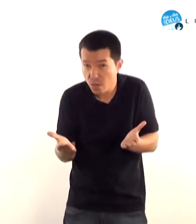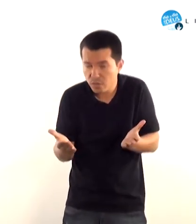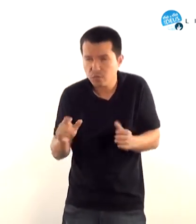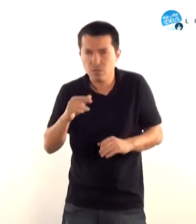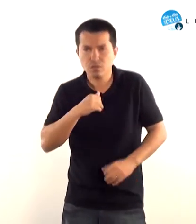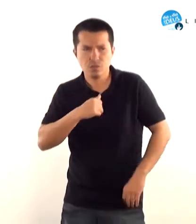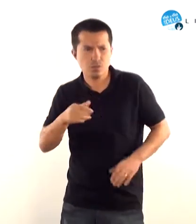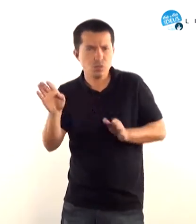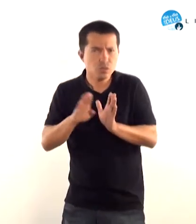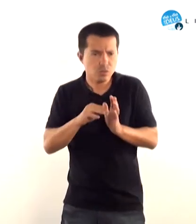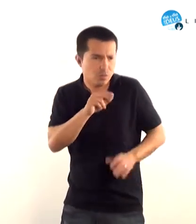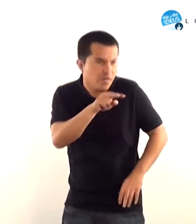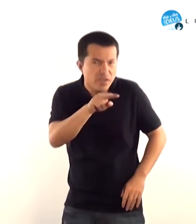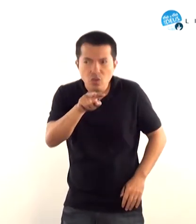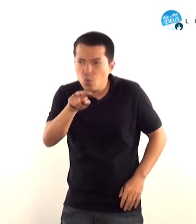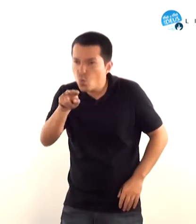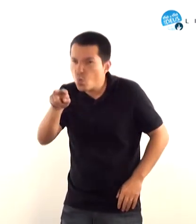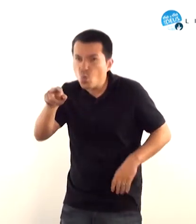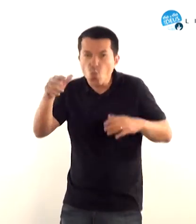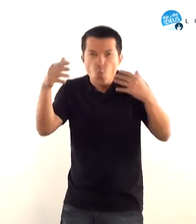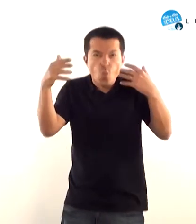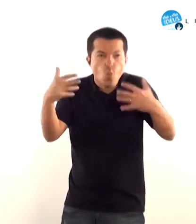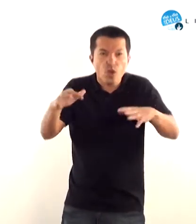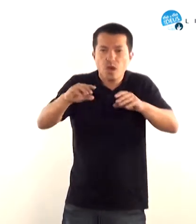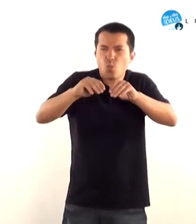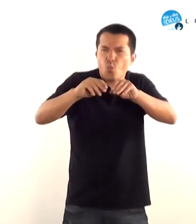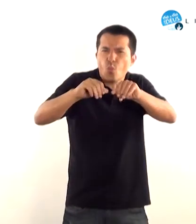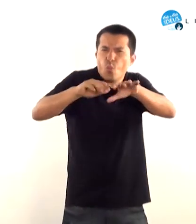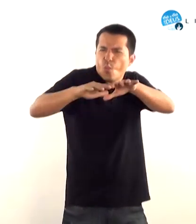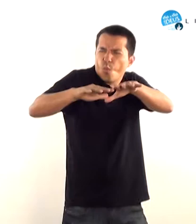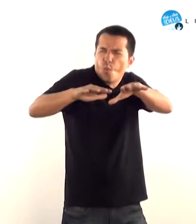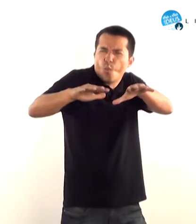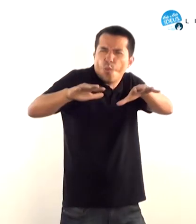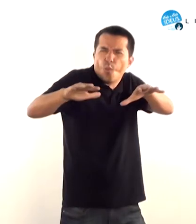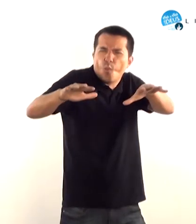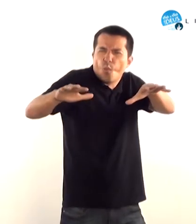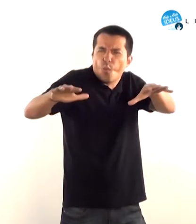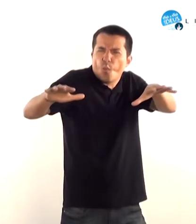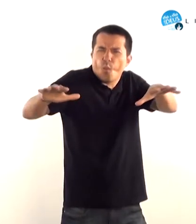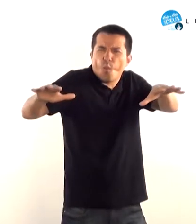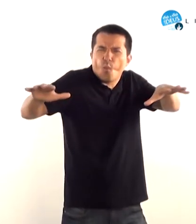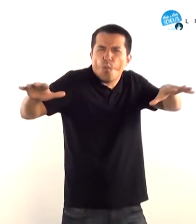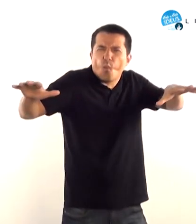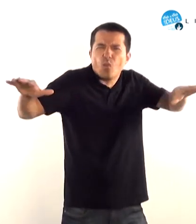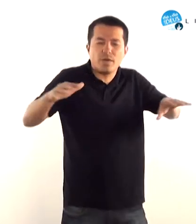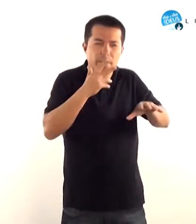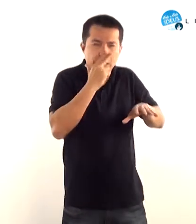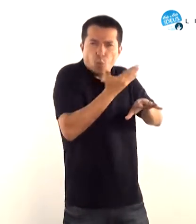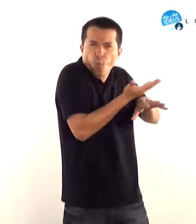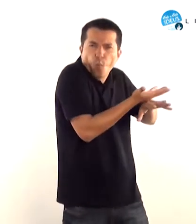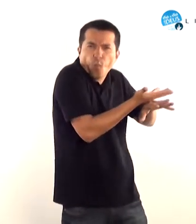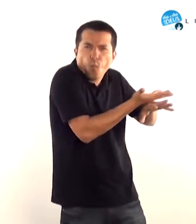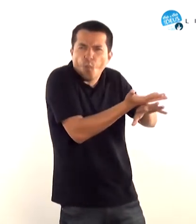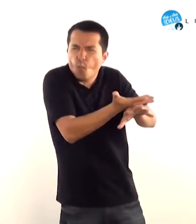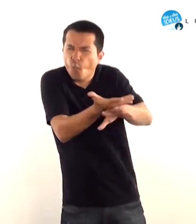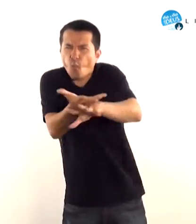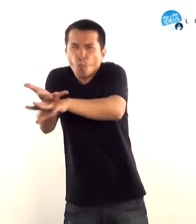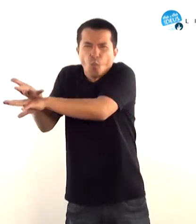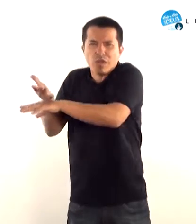cidades, é onde está o Mar Morto. É um deserto, não tem nada. Eu acho que